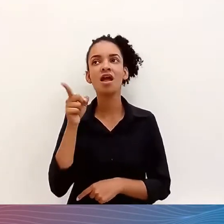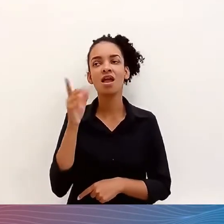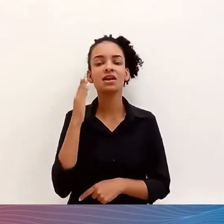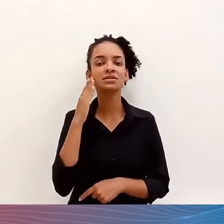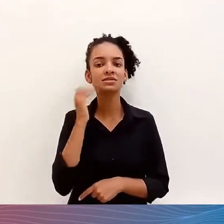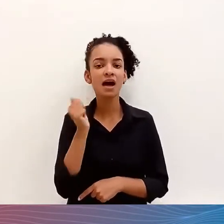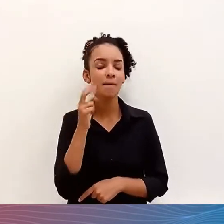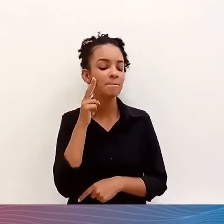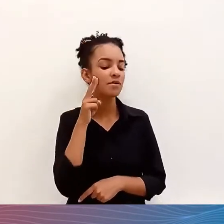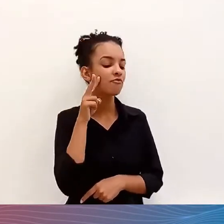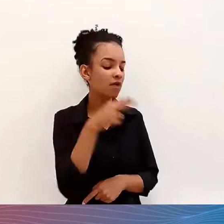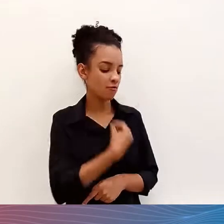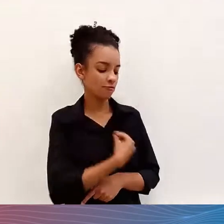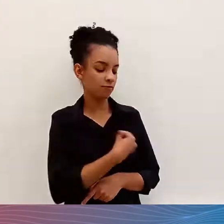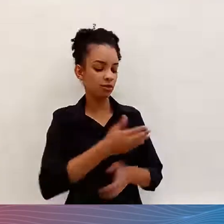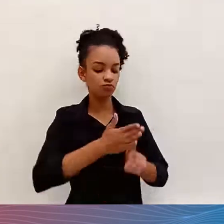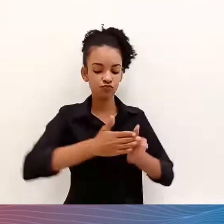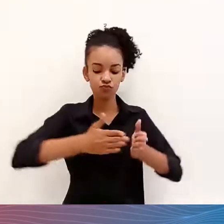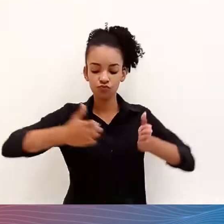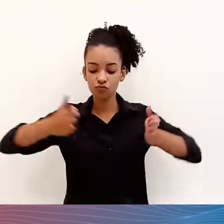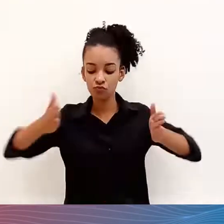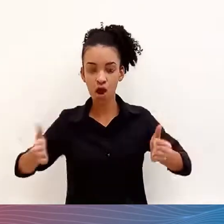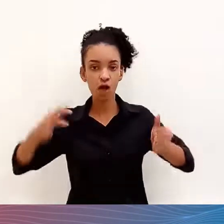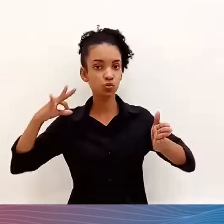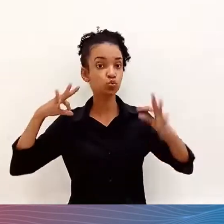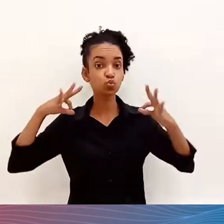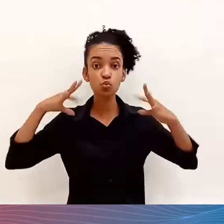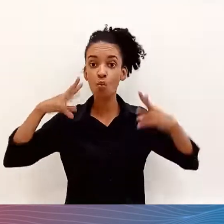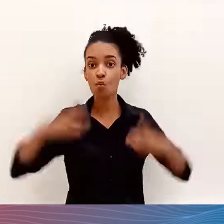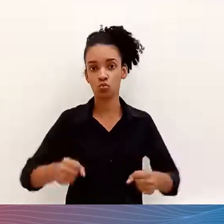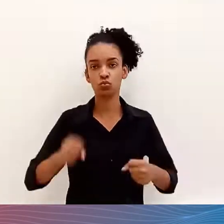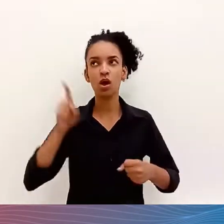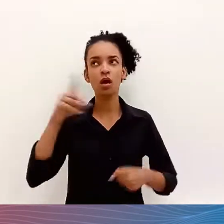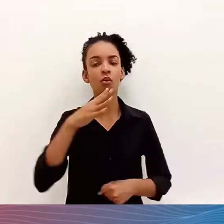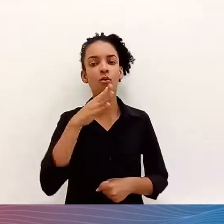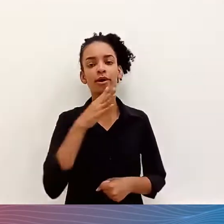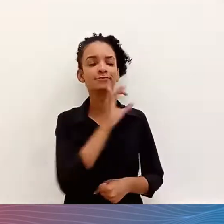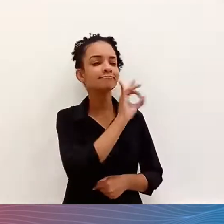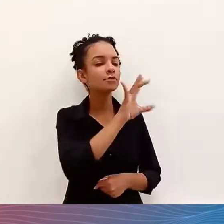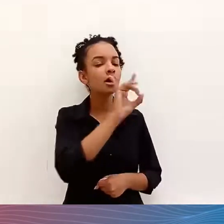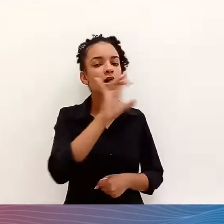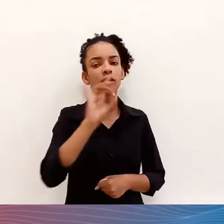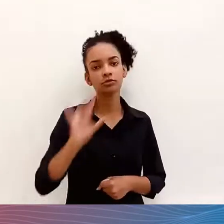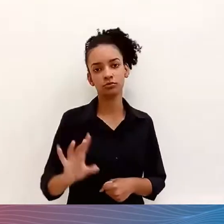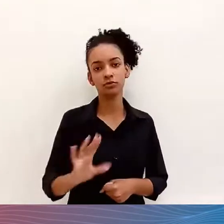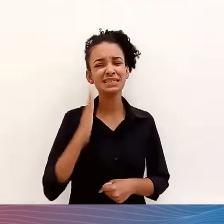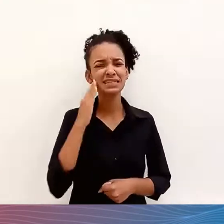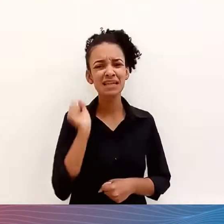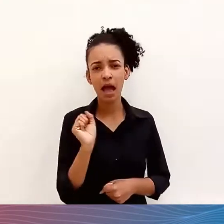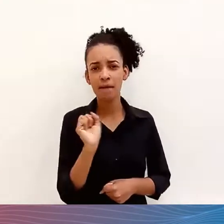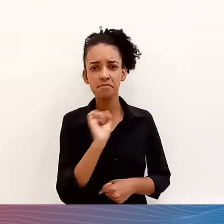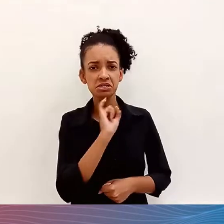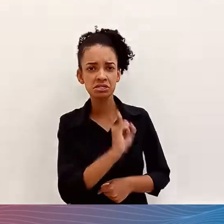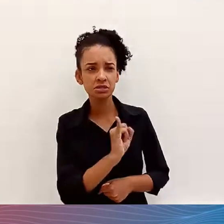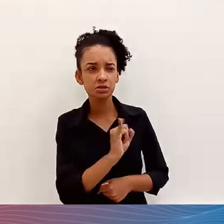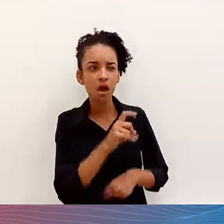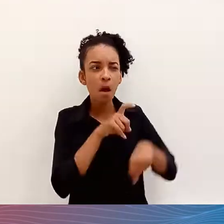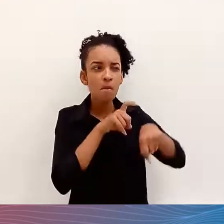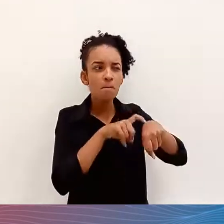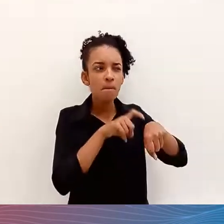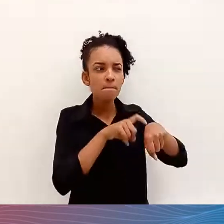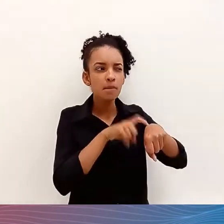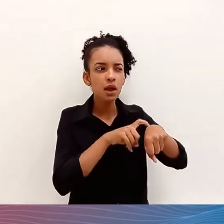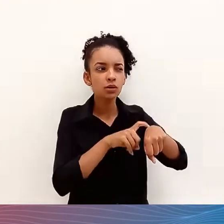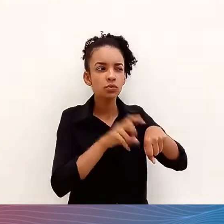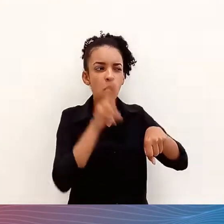ficha corrida de cada um. Ele sabe se em determinado momento Deus exercer misericórdia, ele vai crer ou não vai